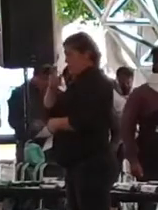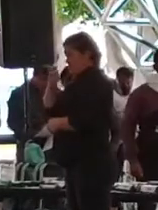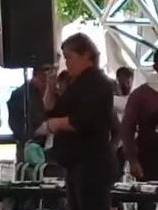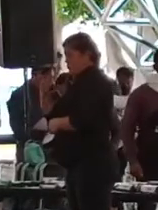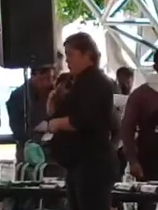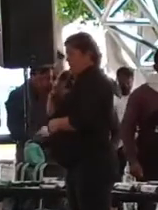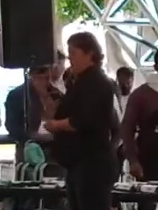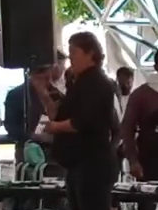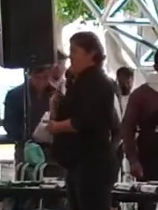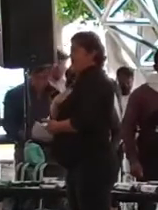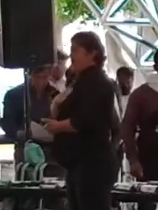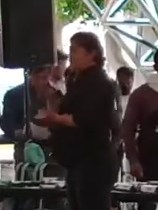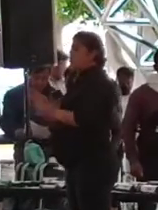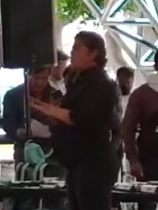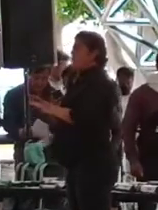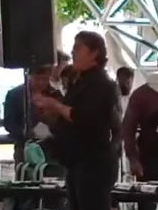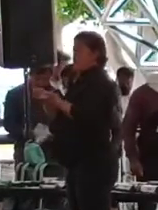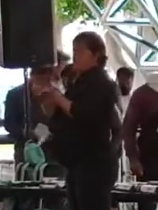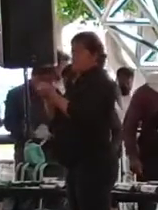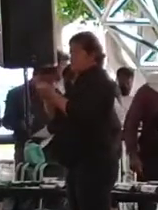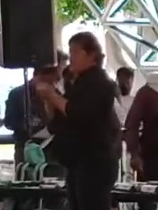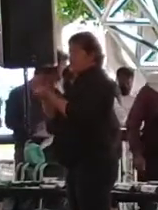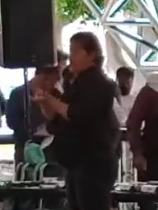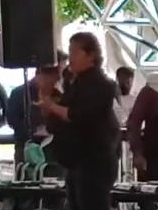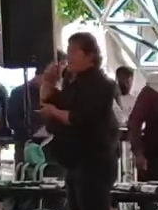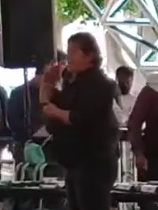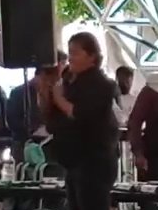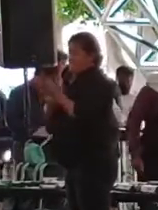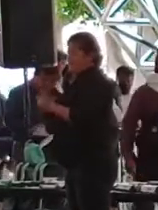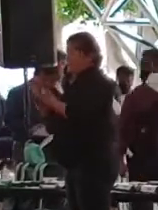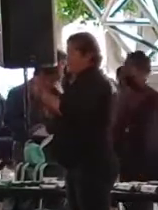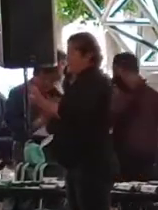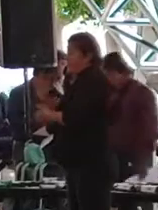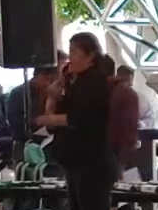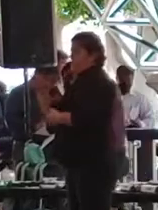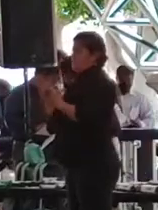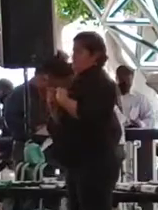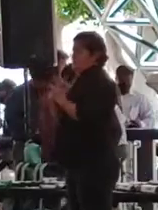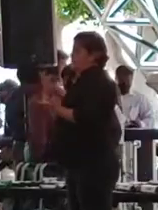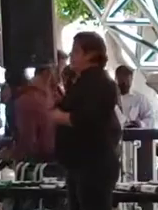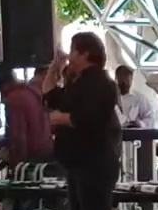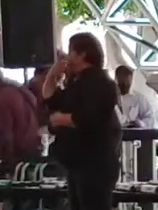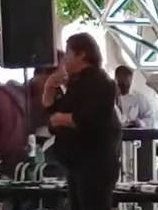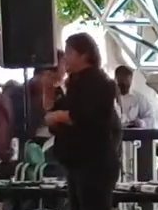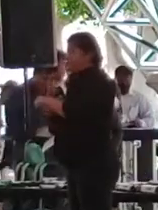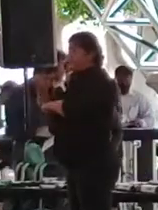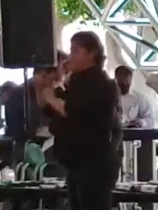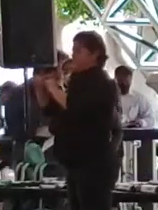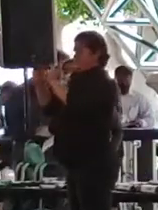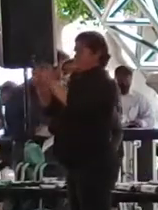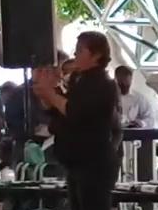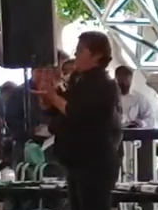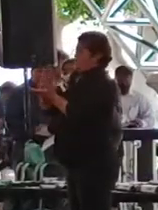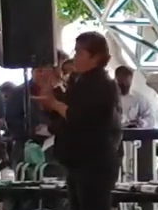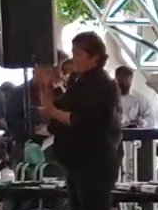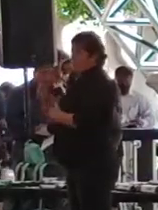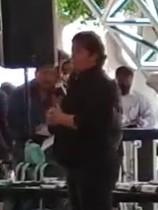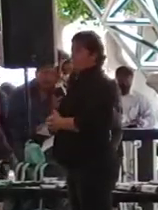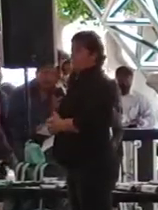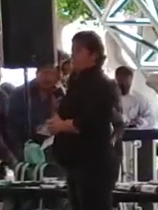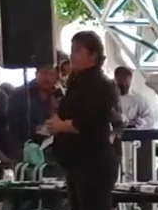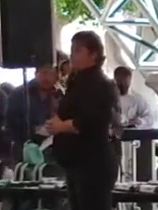siempre nos da para servir a los que más lo necesitan, para servir a nuestro bello estado de Tlaxcala.